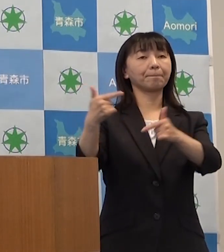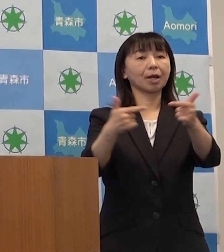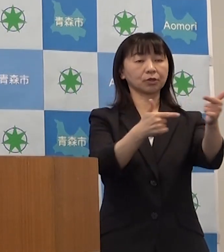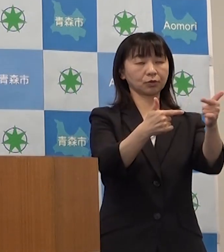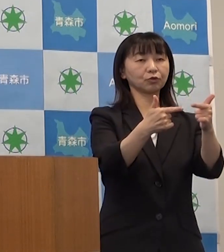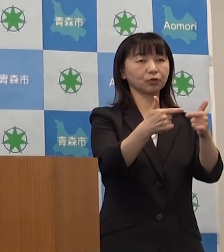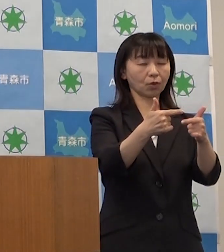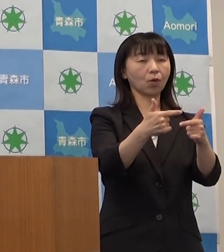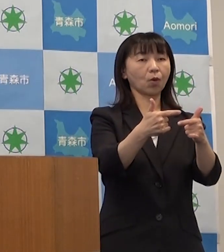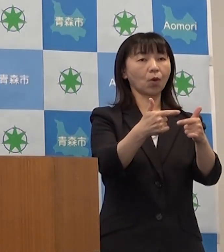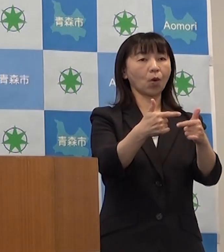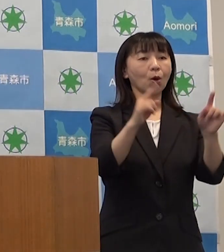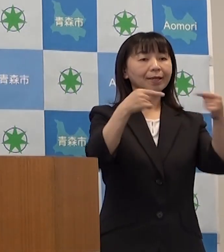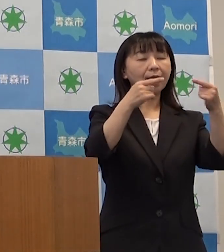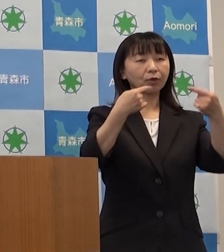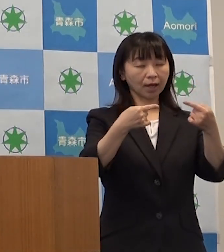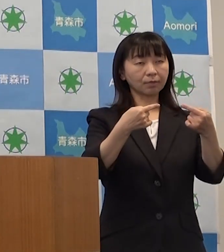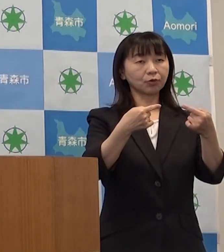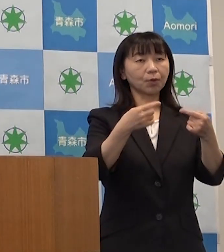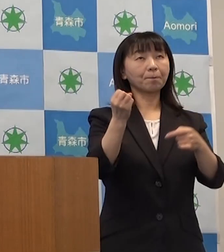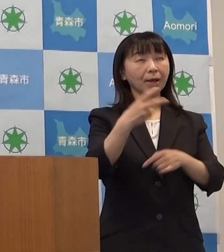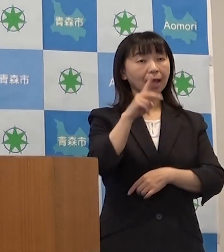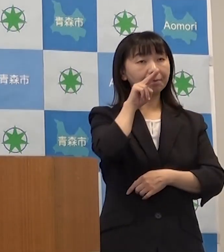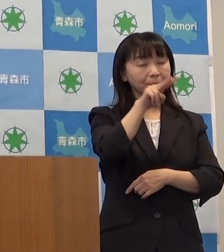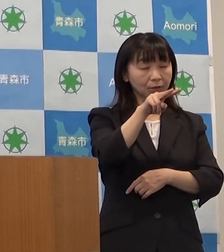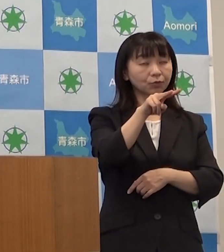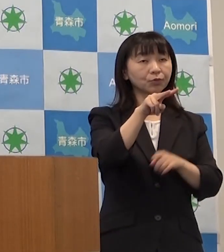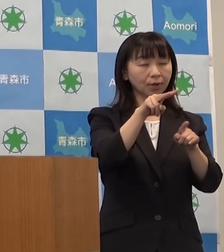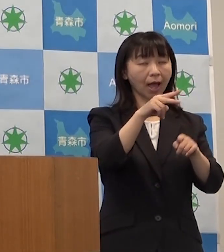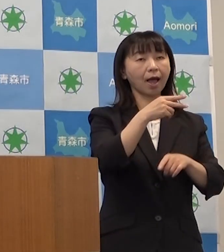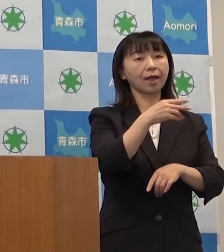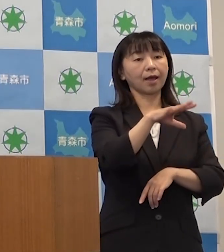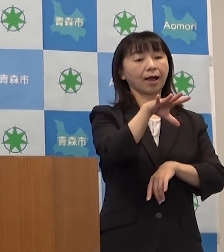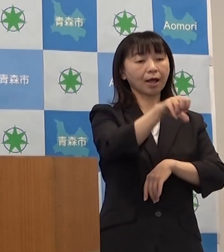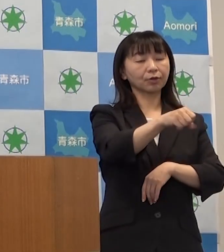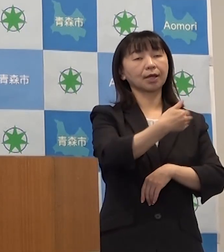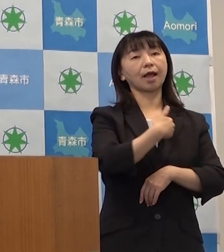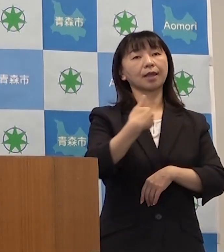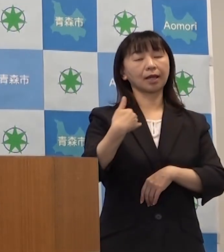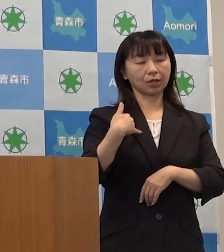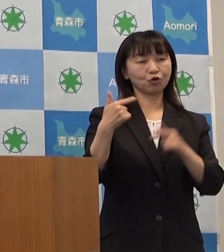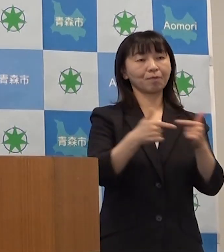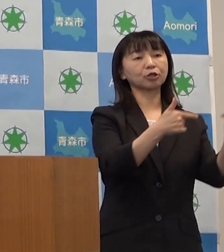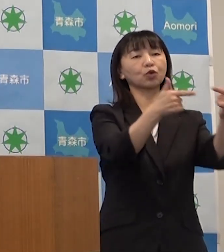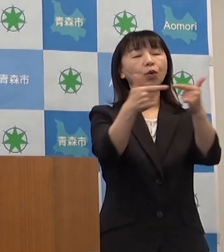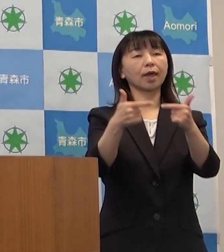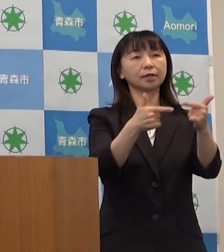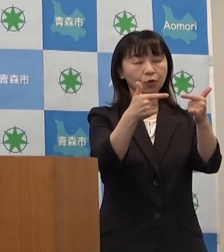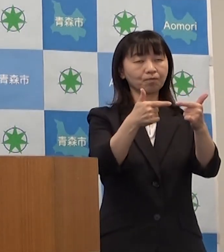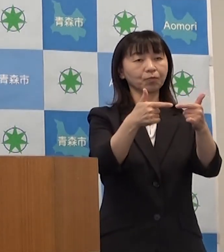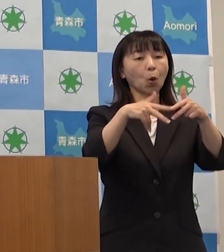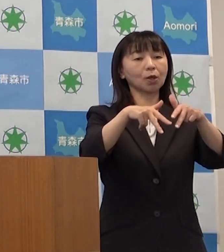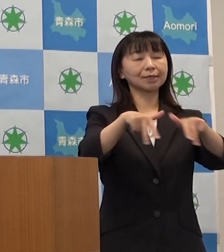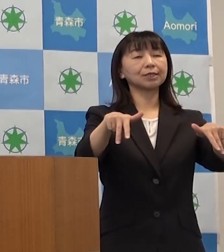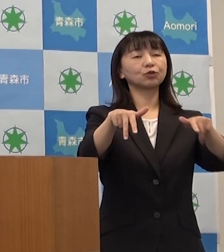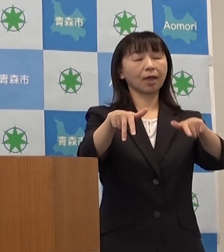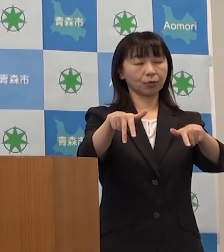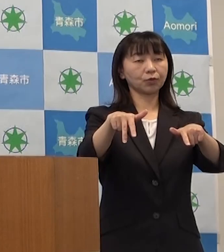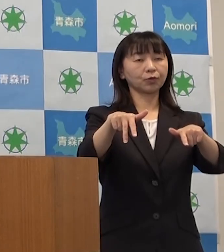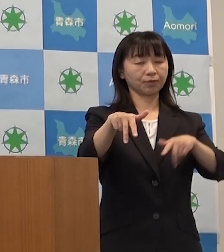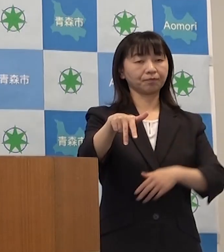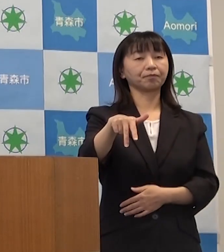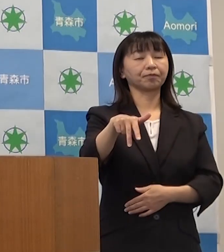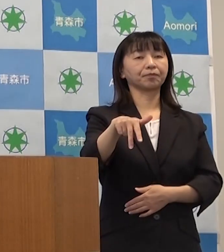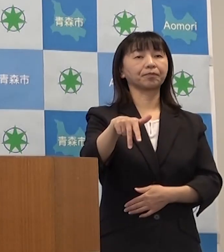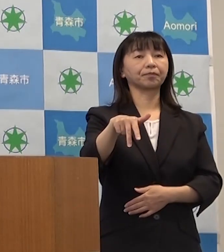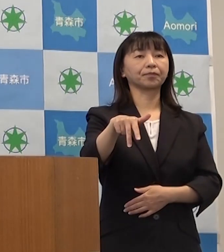行情報等をリアルタイムかつ視覚的に確認できるバスロケーションシステム、いわゆるバスロケといっているもの